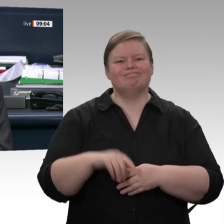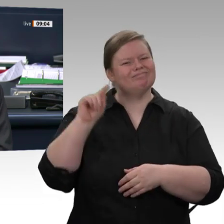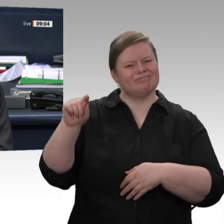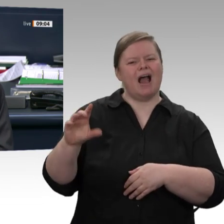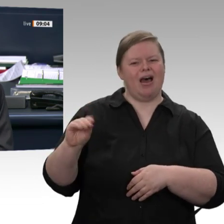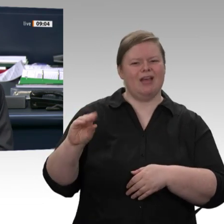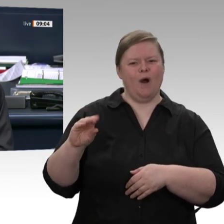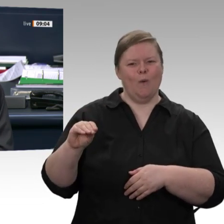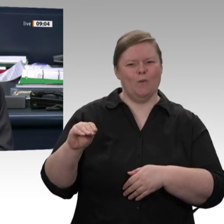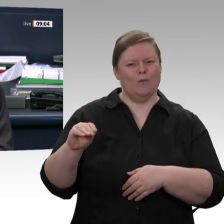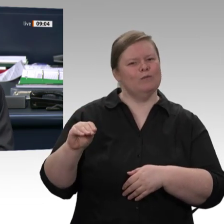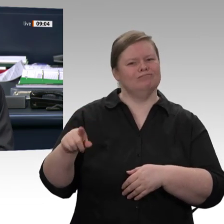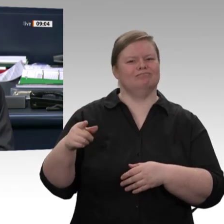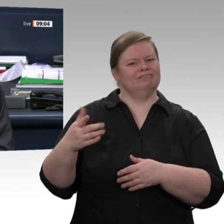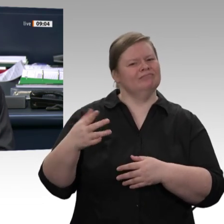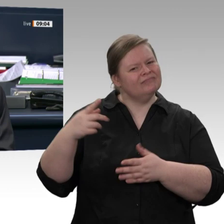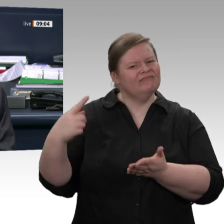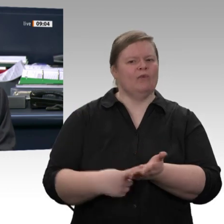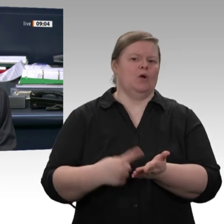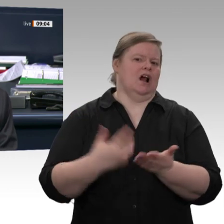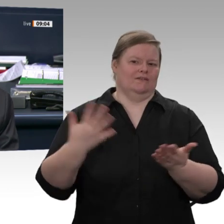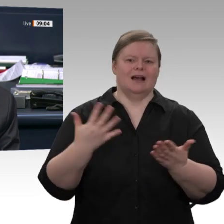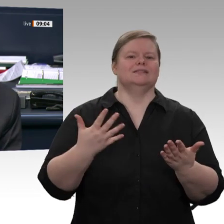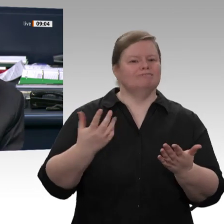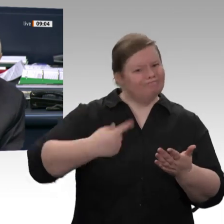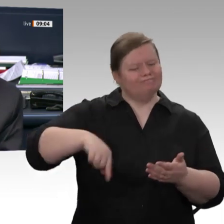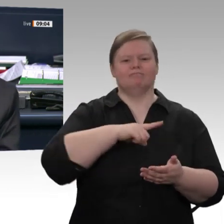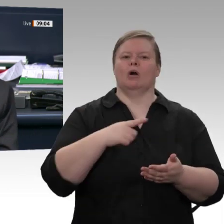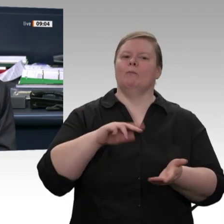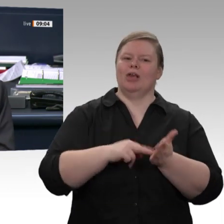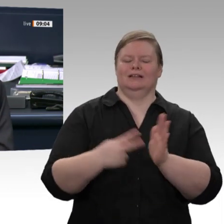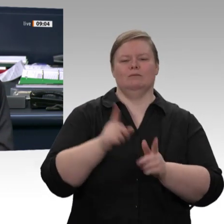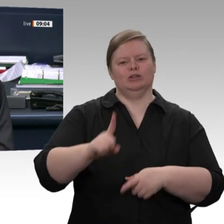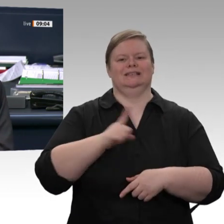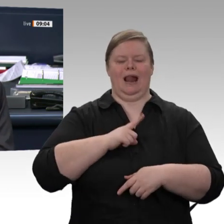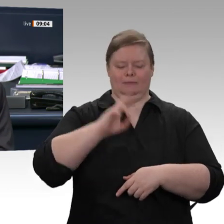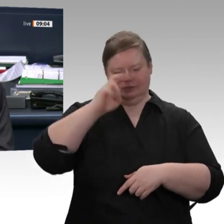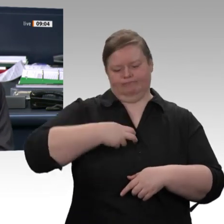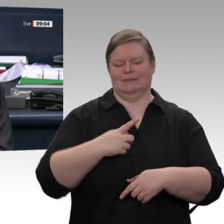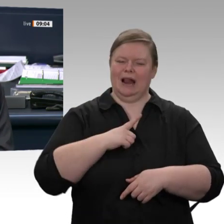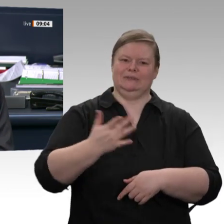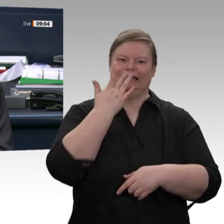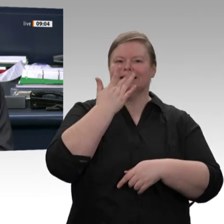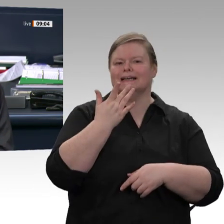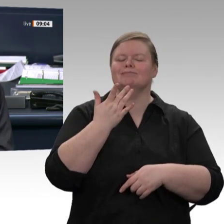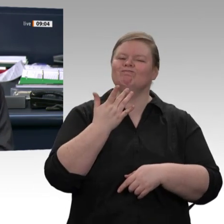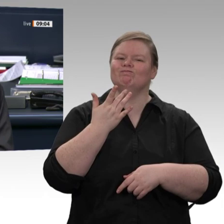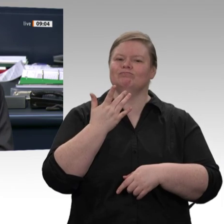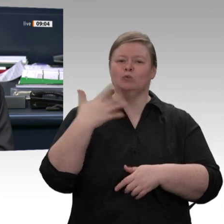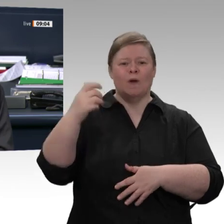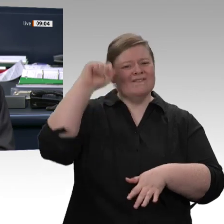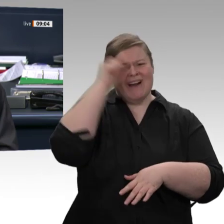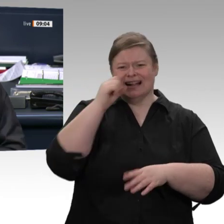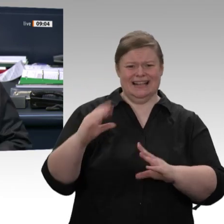Hetzjagden oder sogar Morde von perversen Beifallsbekundungen begleitet werden. Es braucht deshalb wirksame Maßnahmen